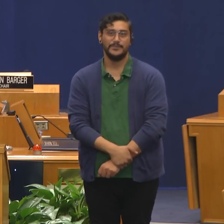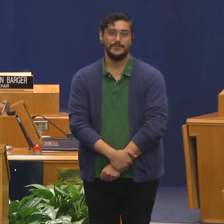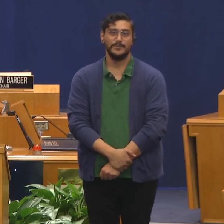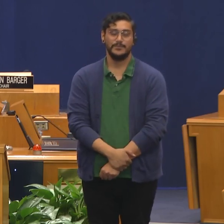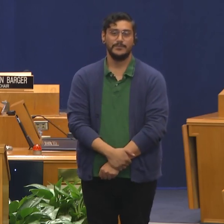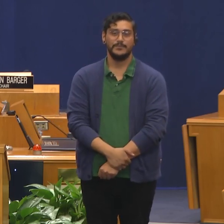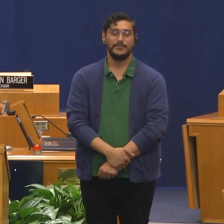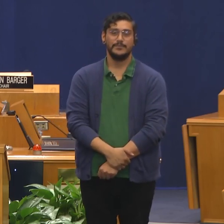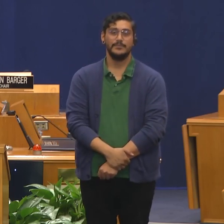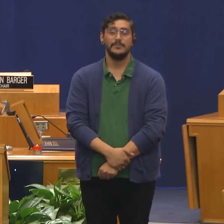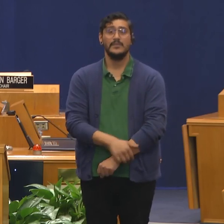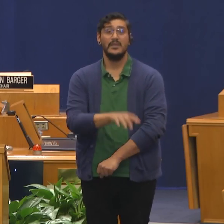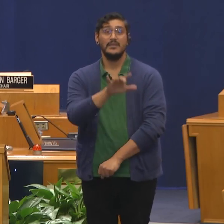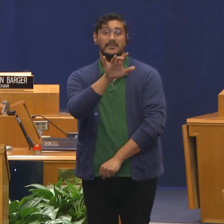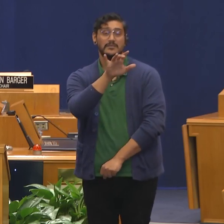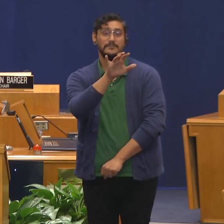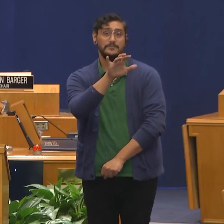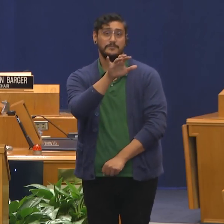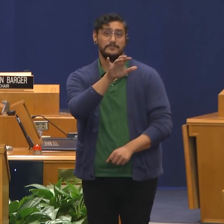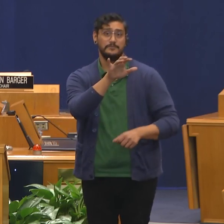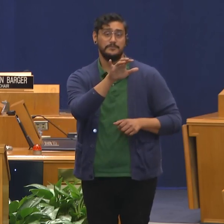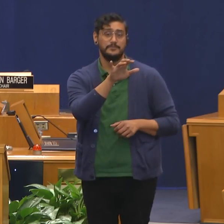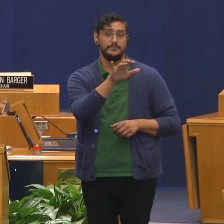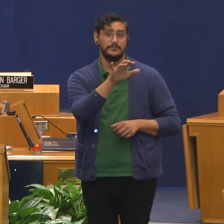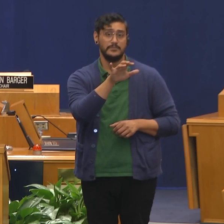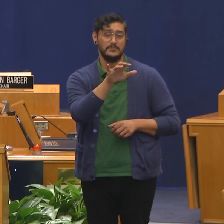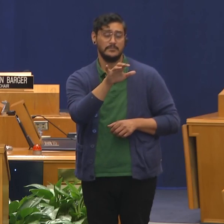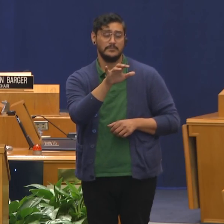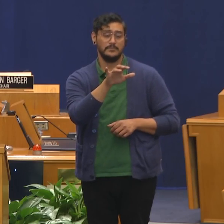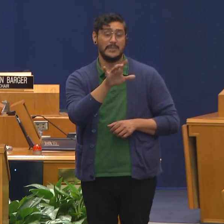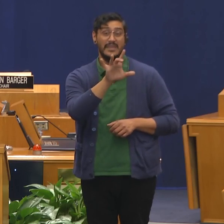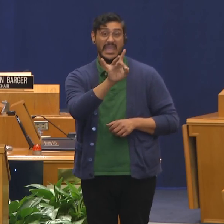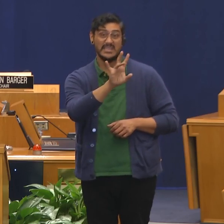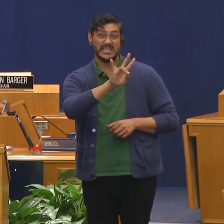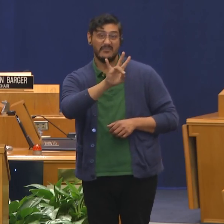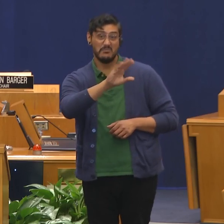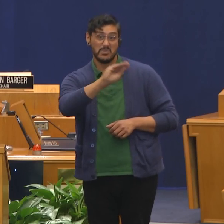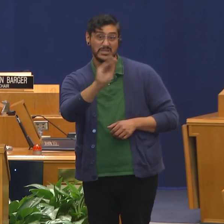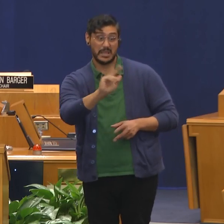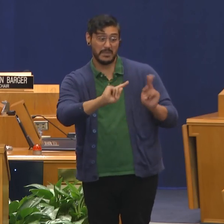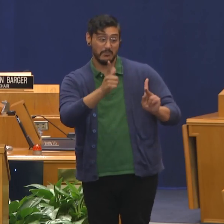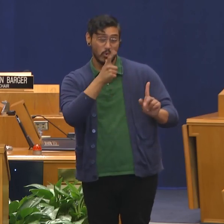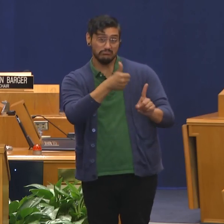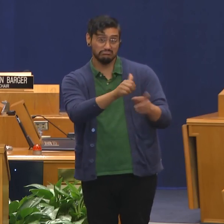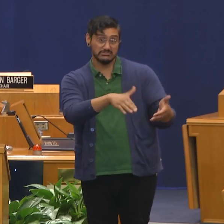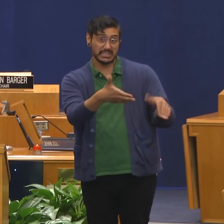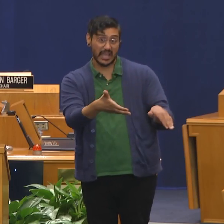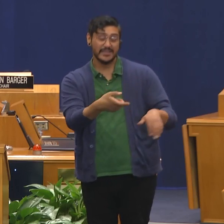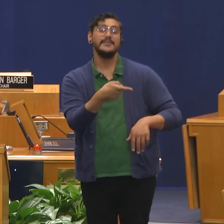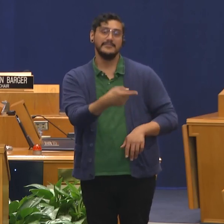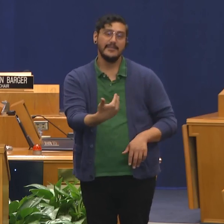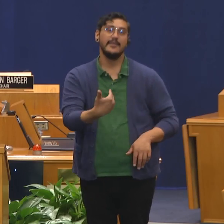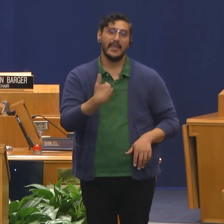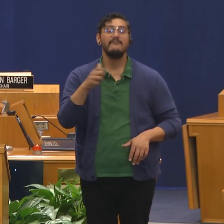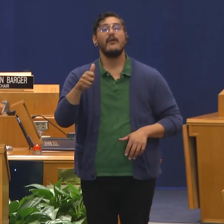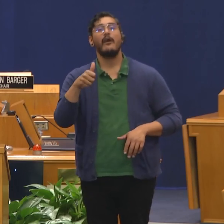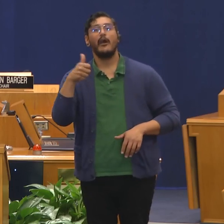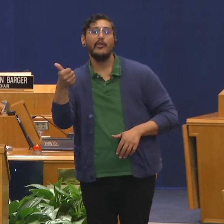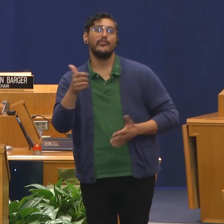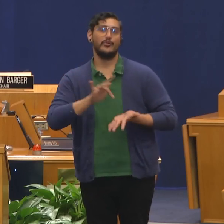El 87% de las personas que murieron a causa de COVID-19 tenían condiciones de salud